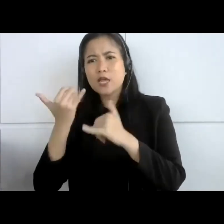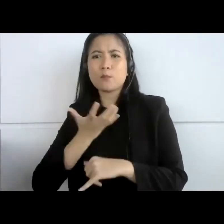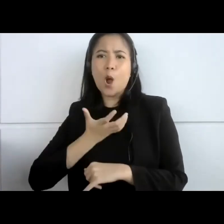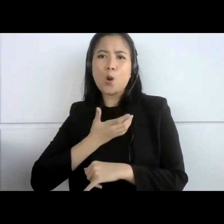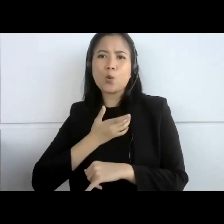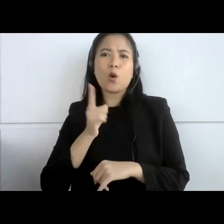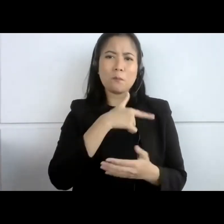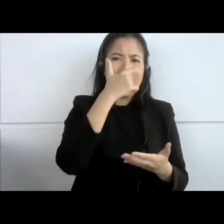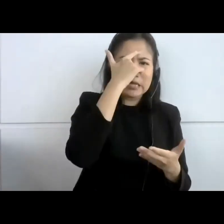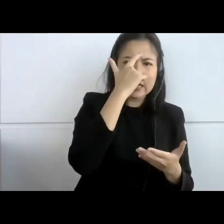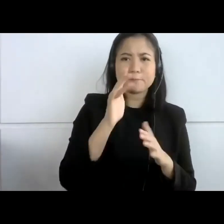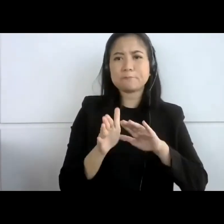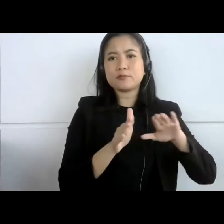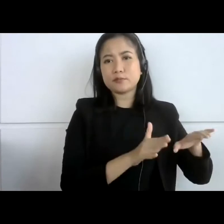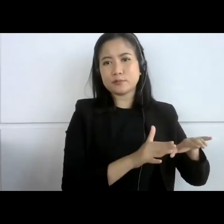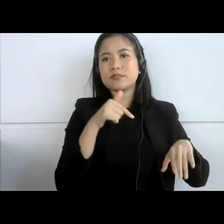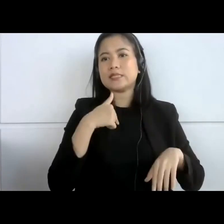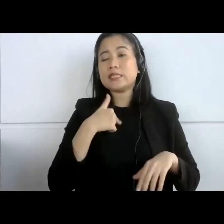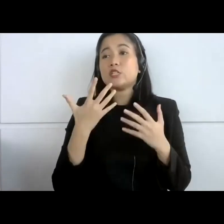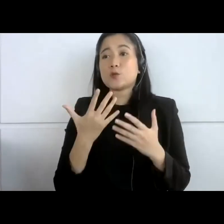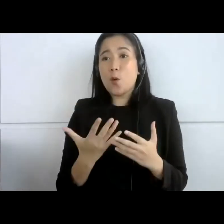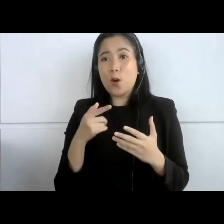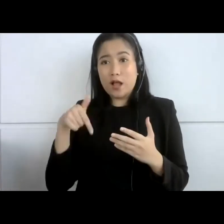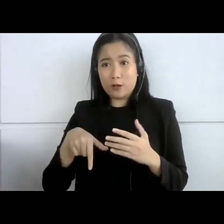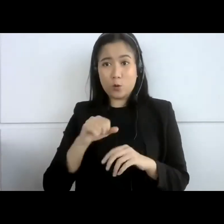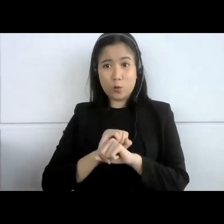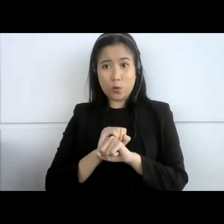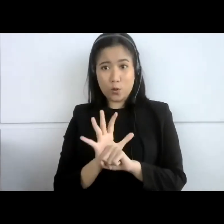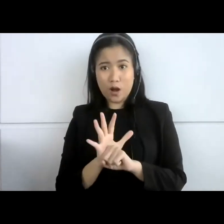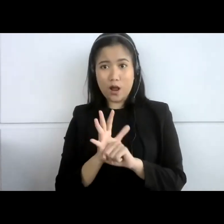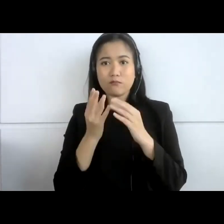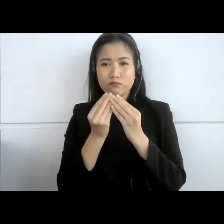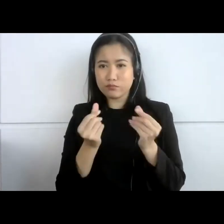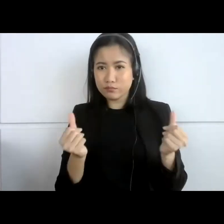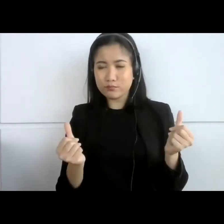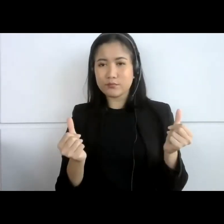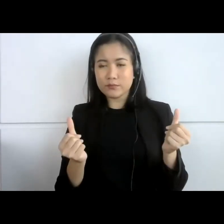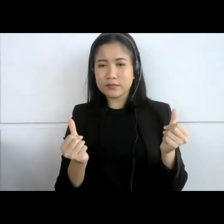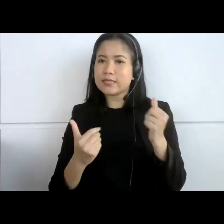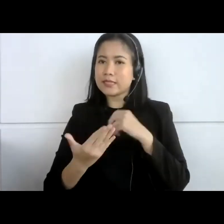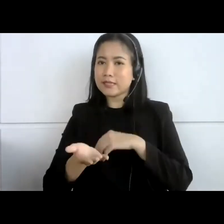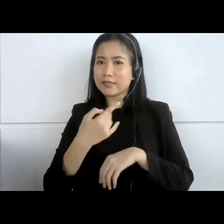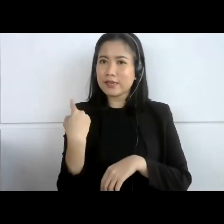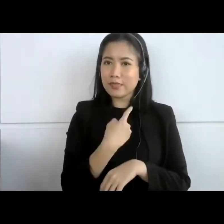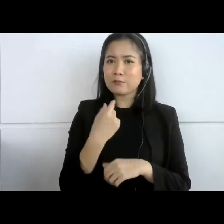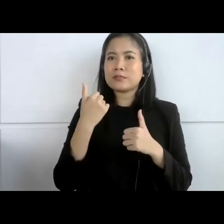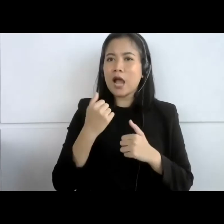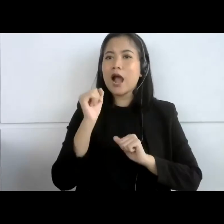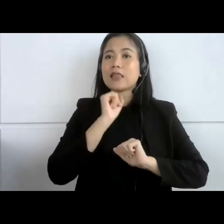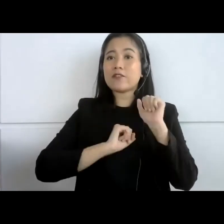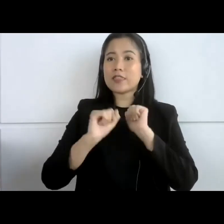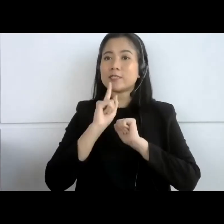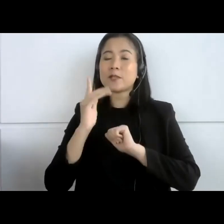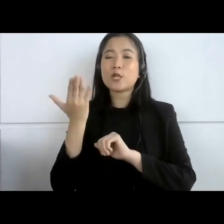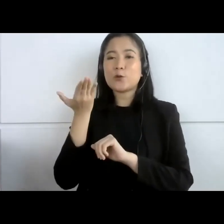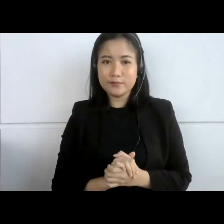Pesan saya, semoga pandemi virus corona ini cepat berlalu dan kita bisa beraktivitas dengan semula.